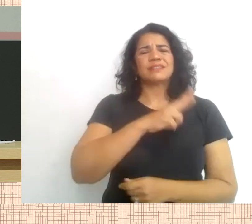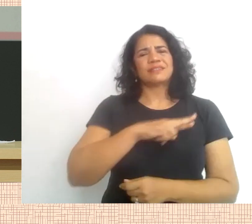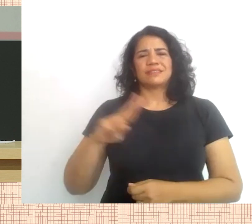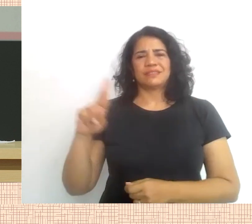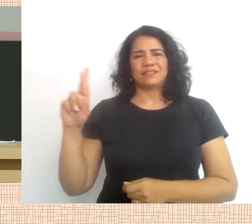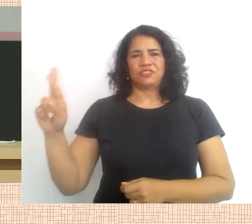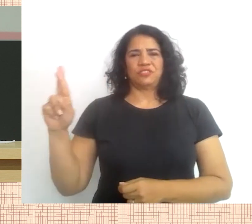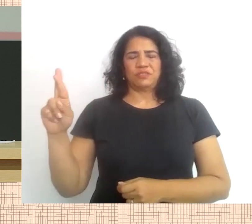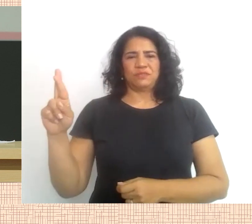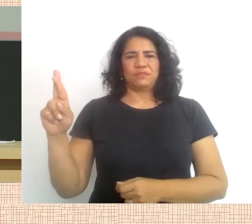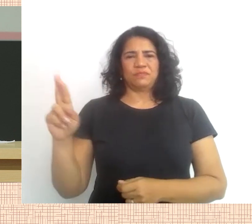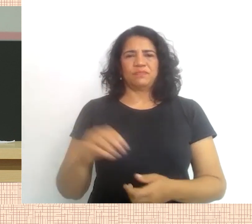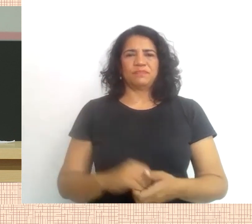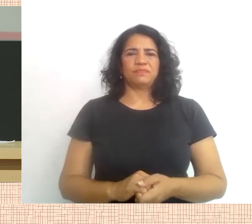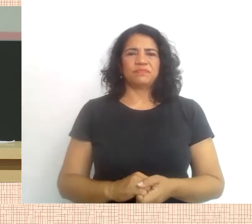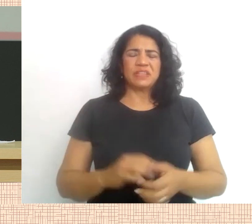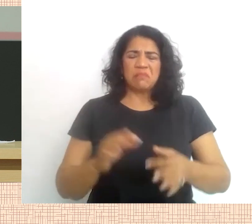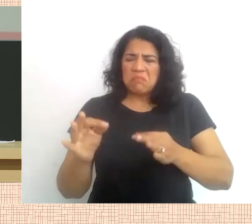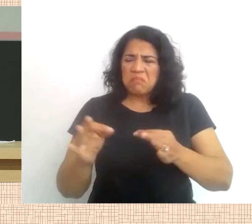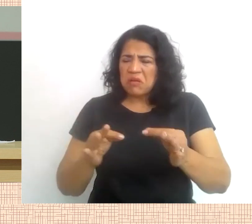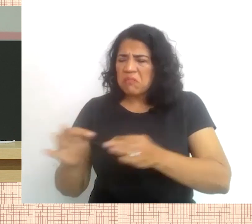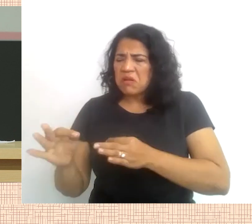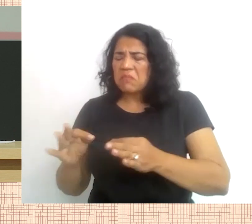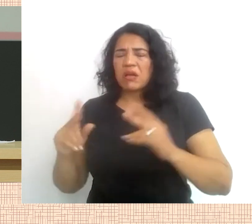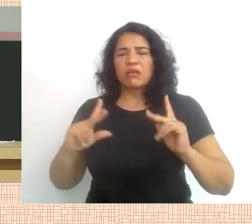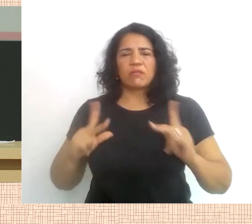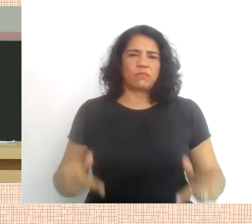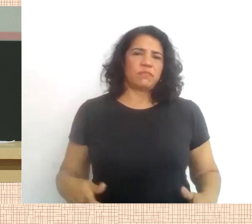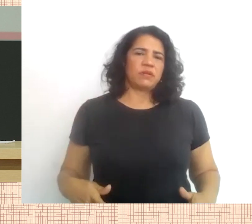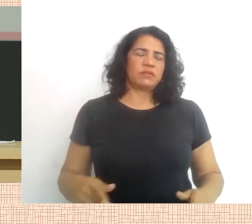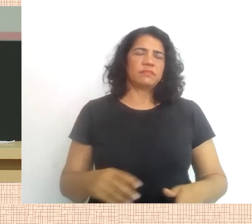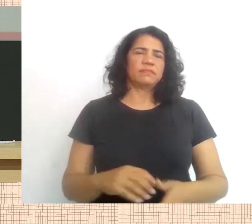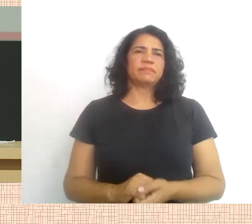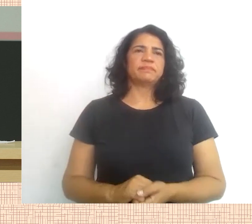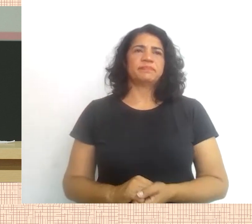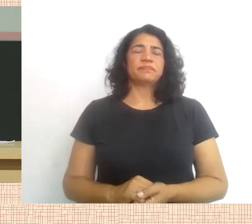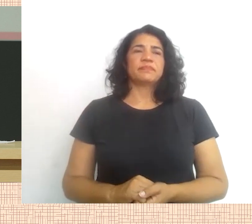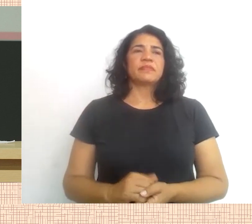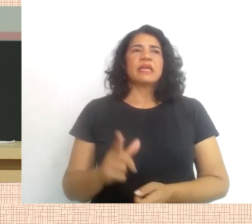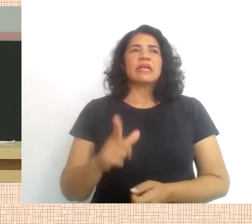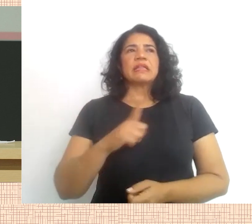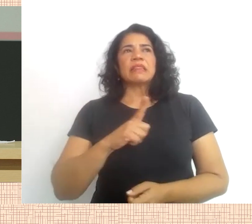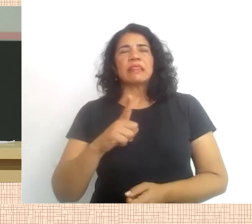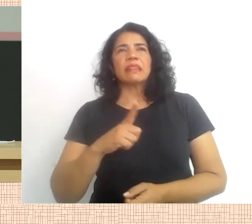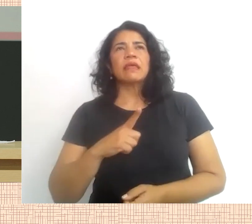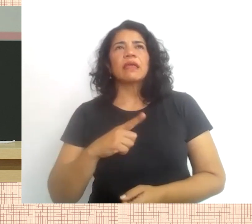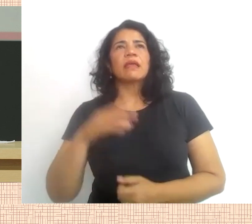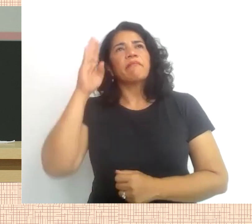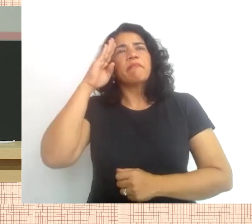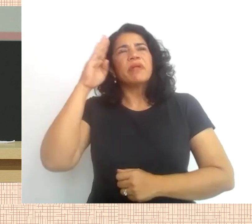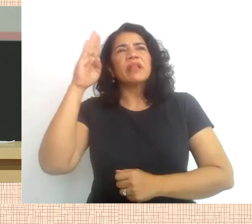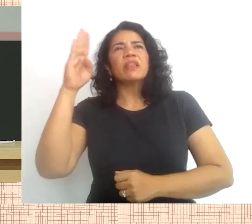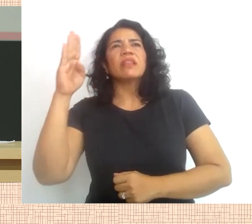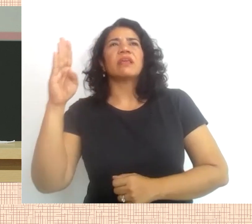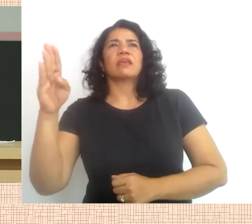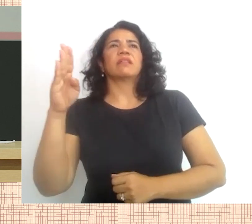procurado conhecer-nos como é que funciona, né, a obra do Senhor, as igrejas entre